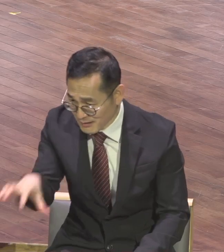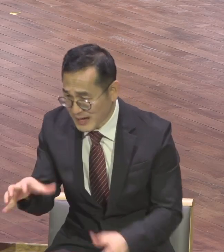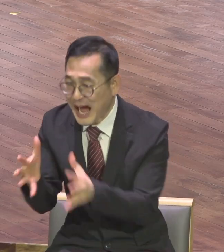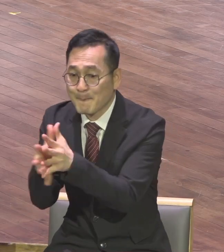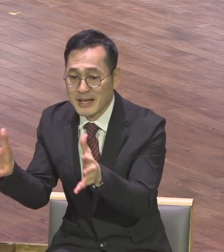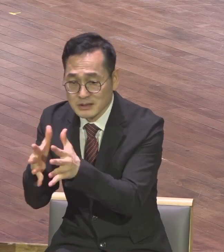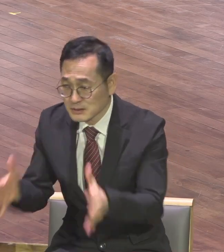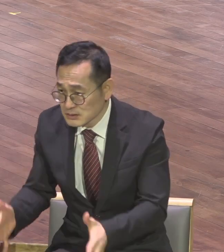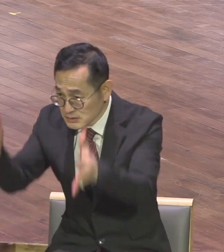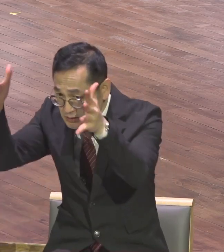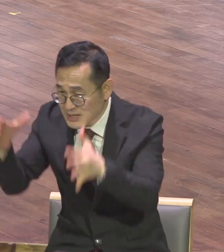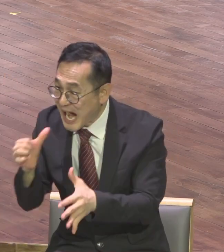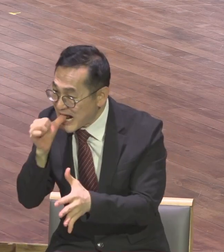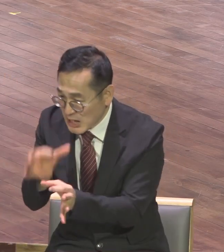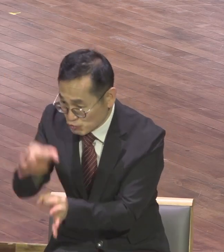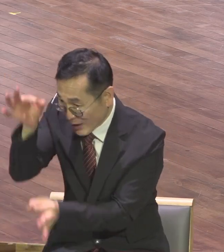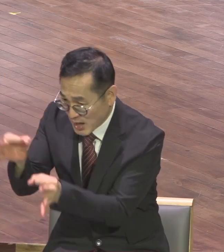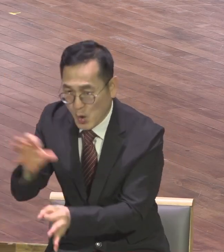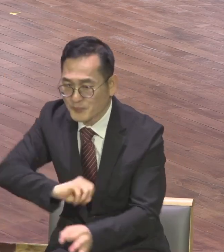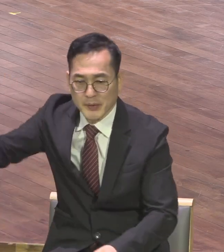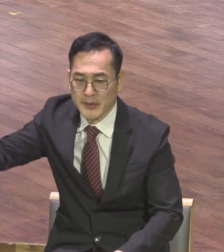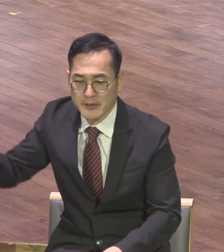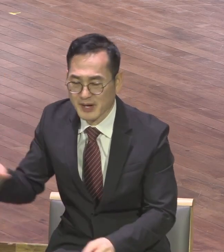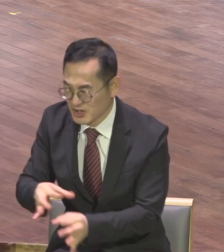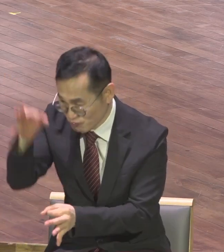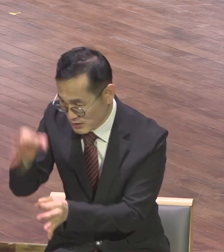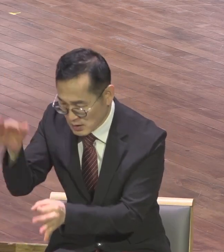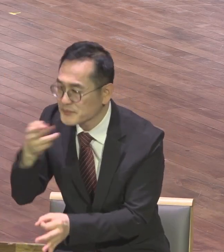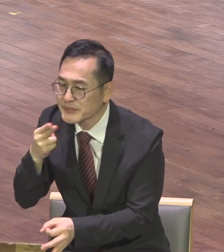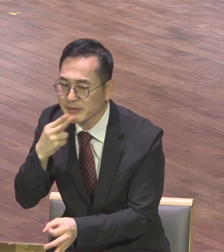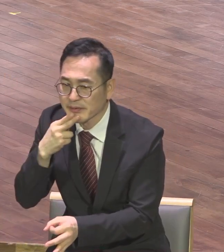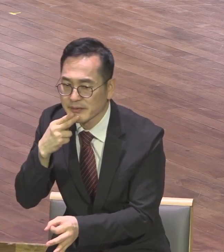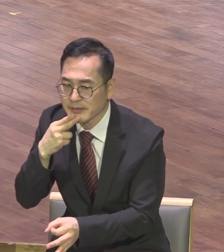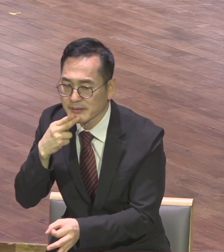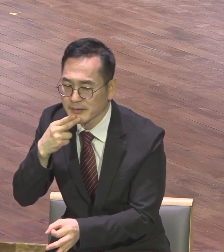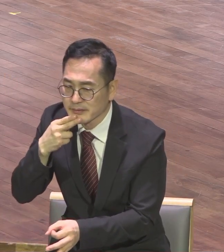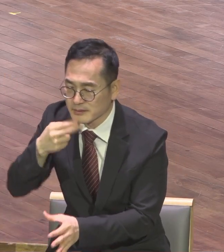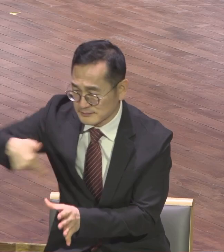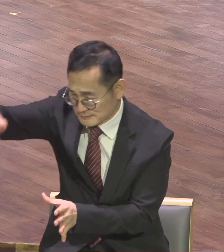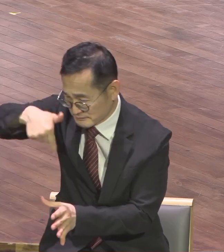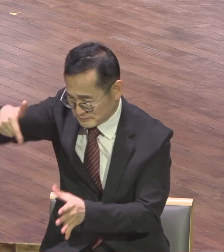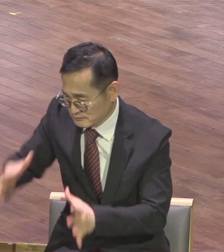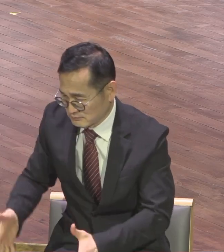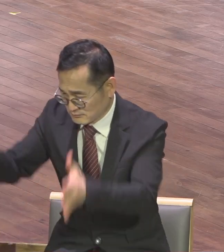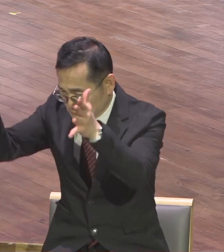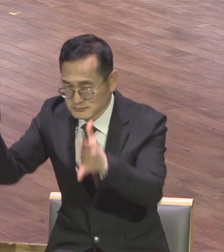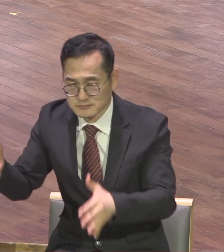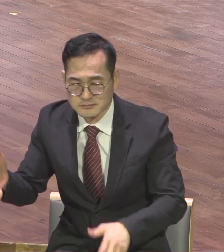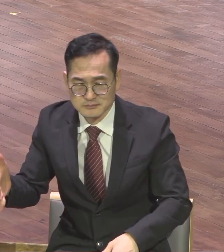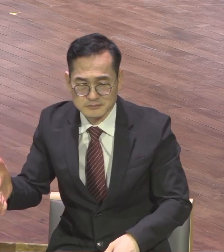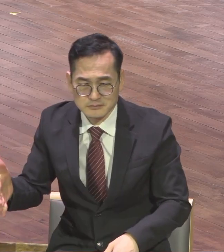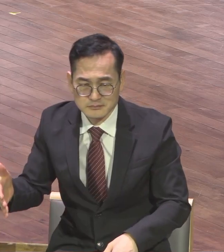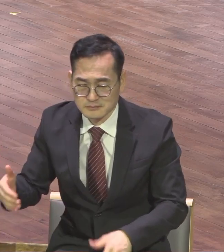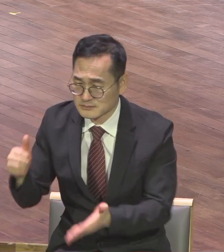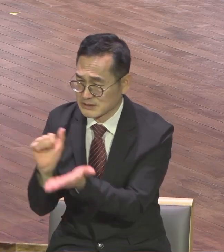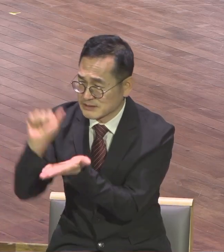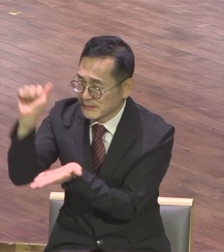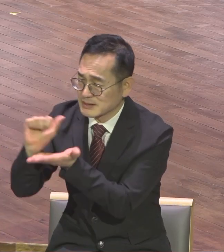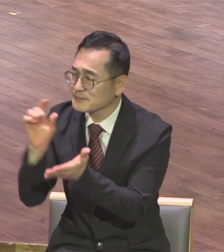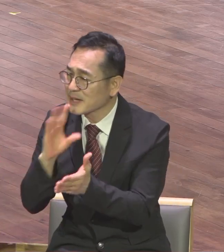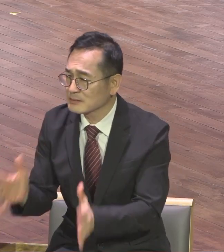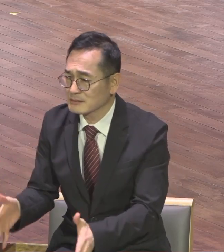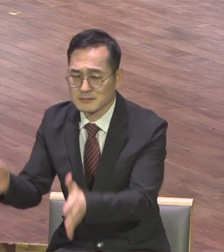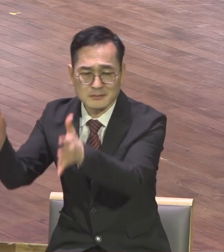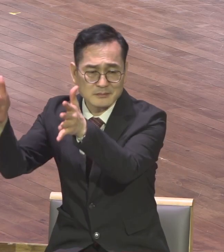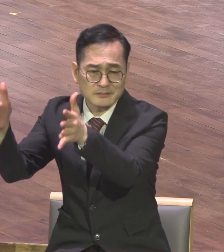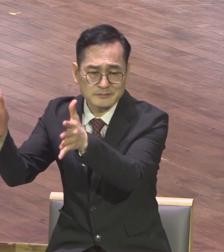자, 이 말은요. 아파트를 짓는데 필요한 철근을 다 빼고, 철근 다 빼고